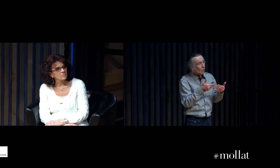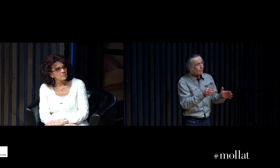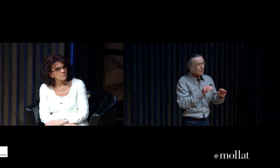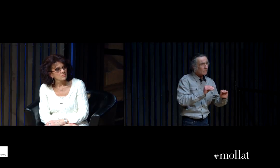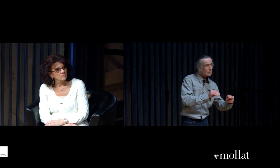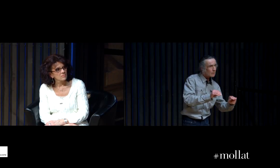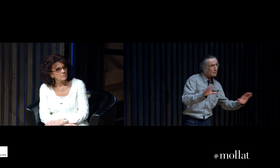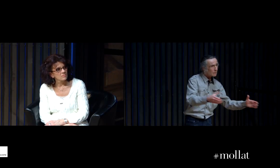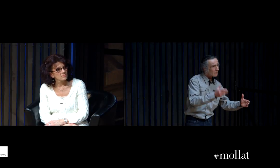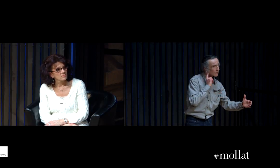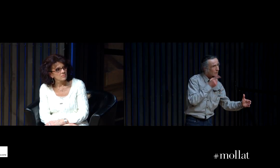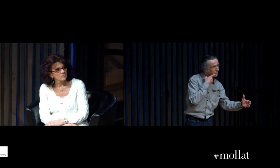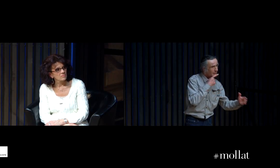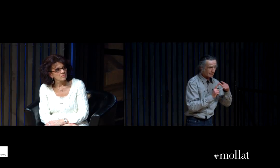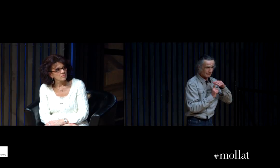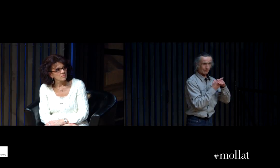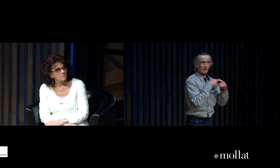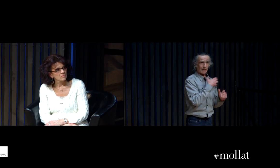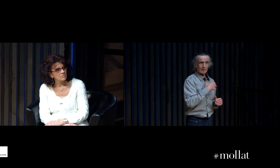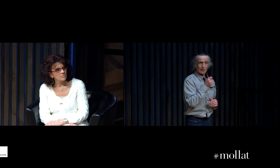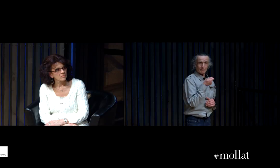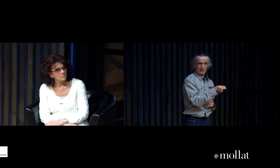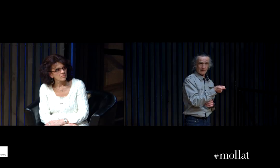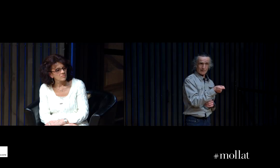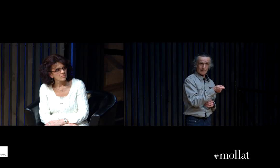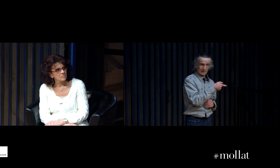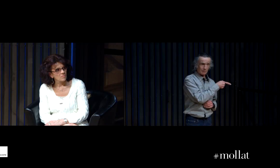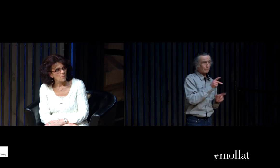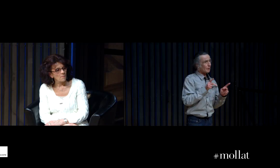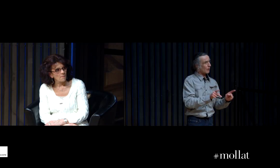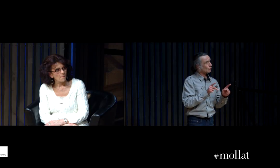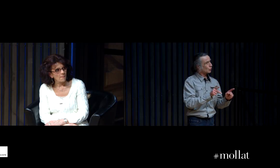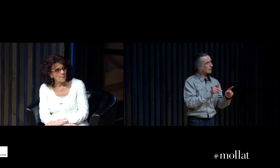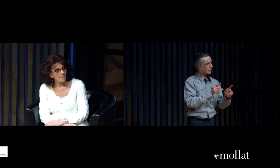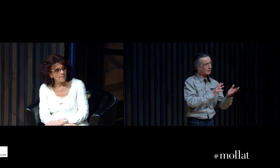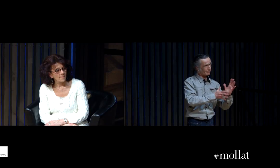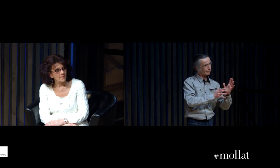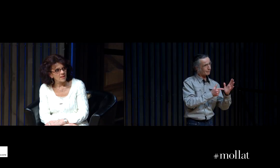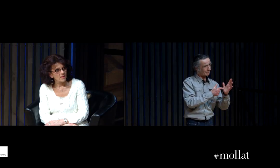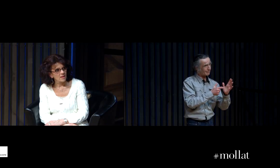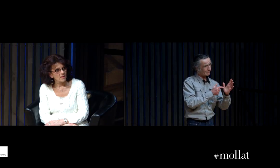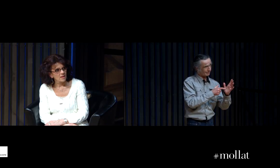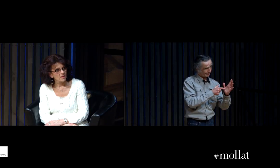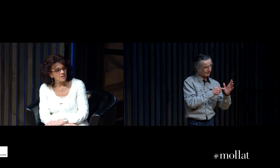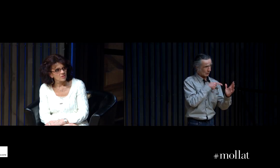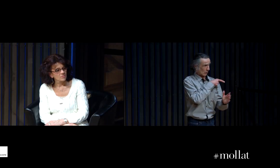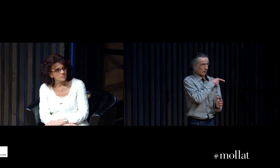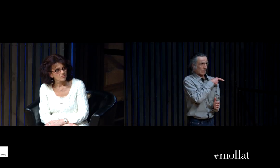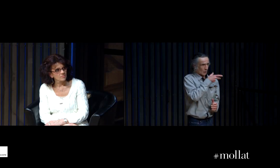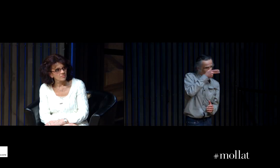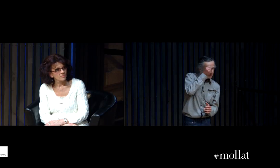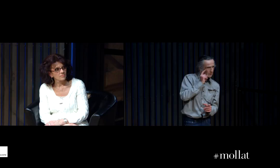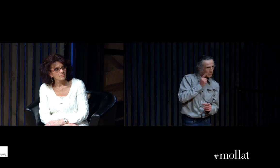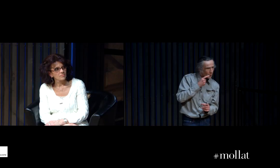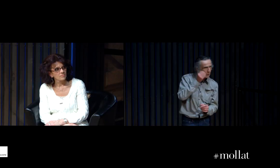l'enseignement de la langue des signes. Perrer était pour l'oralisation. La baie de l'Épée a permis la création des premières écoles pour enfants sourds